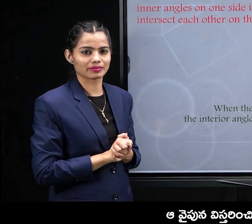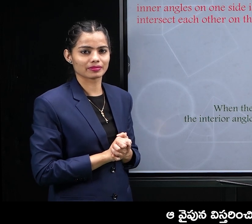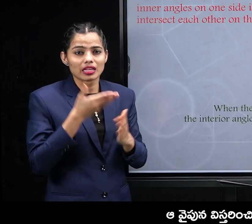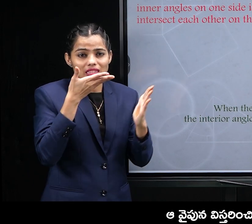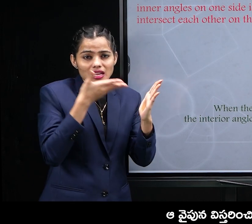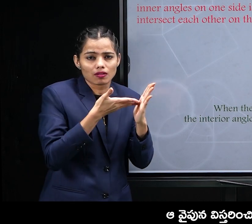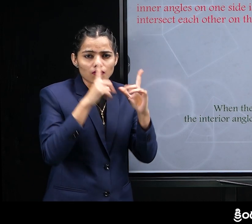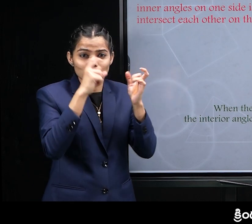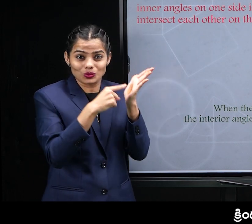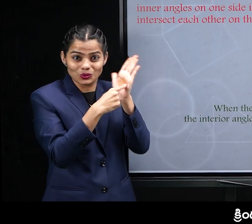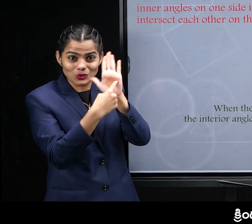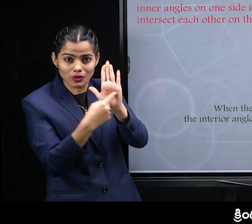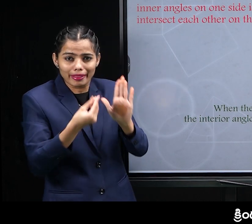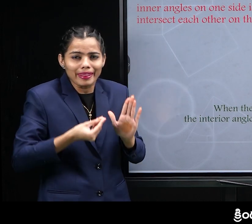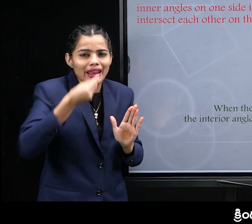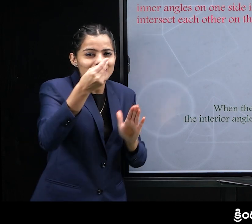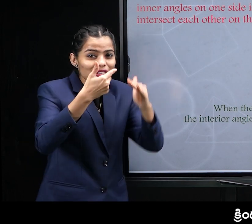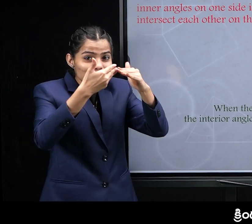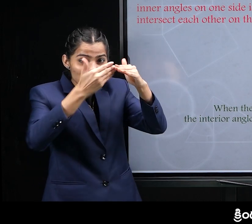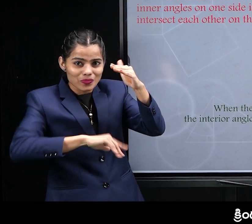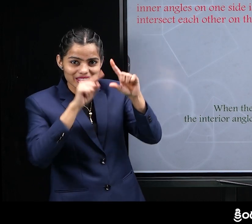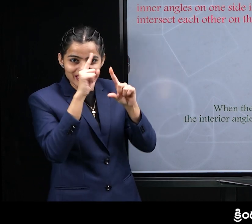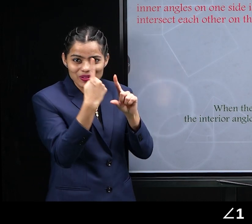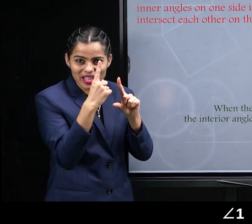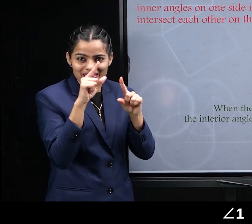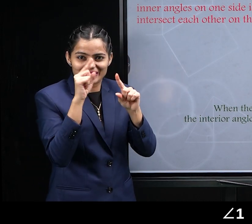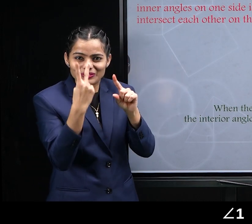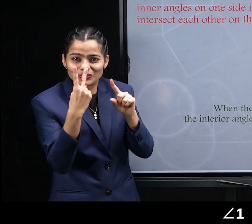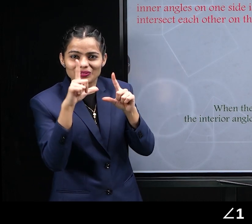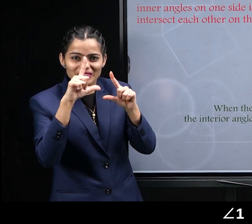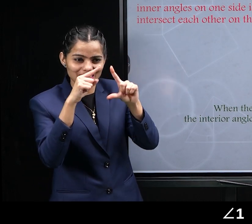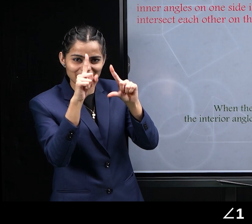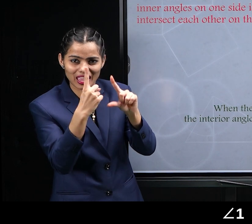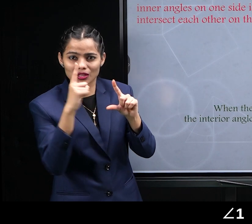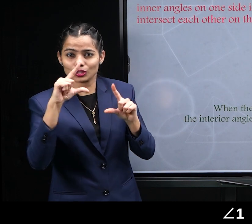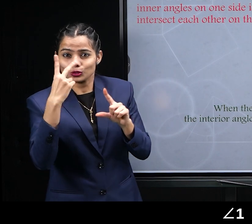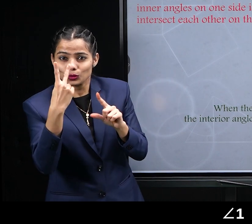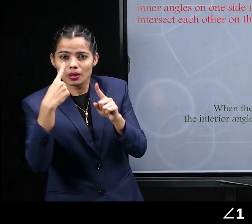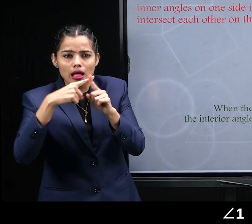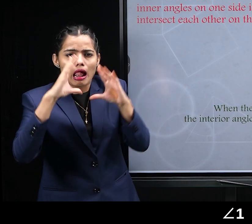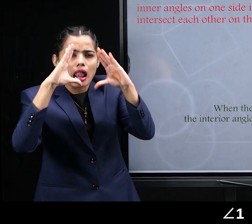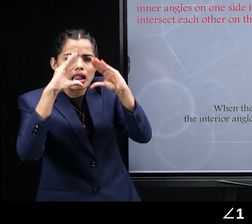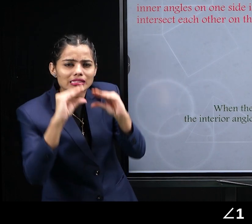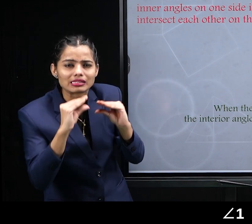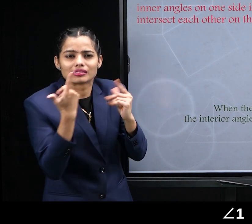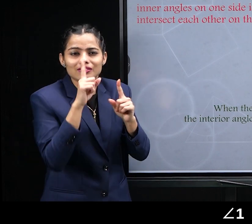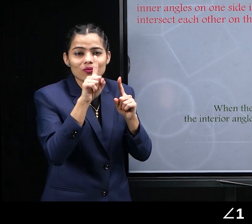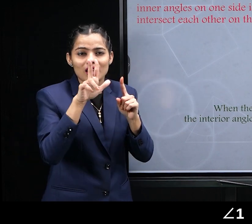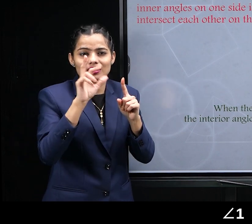கிரிந்த ஏவ்வபடின சித்தரம்லோ, ஏங்கில் ஓகட்டி பலஸ் ஏங்கில் ரேண்டு less than 180 δிக்கிரேலு,